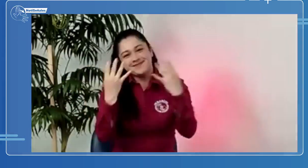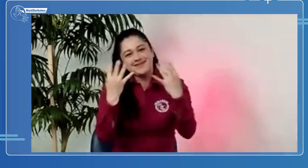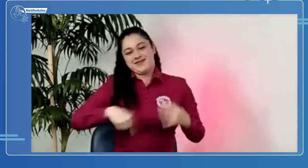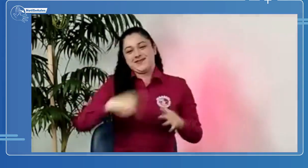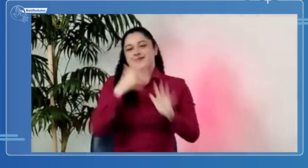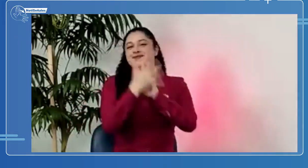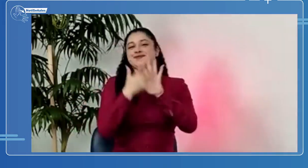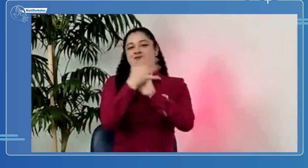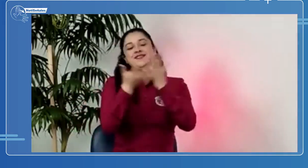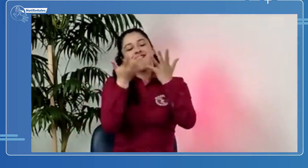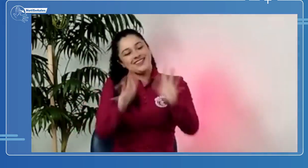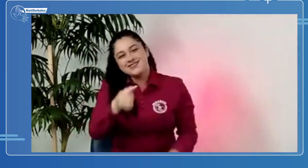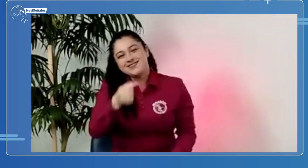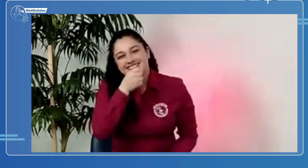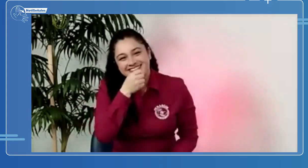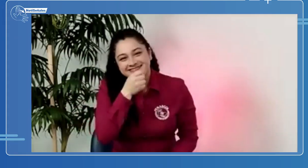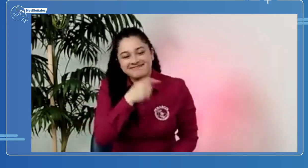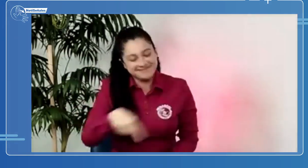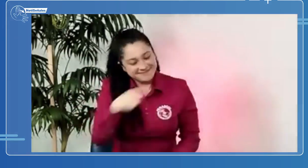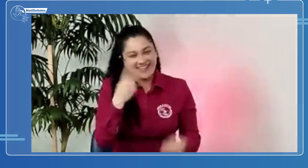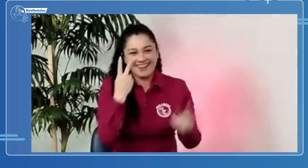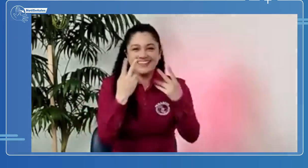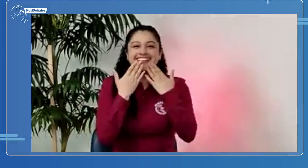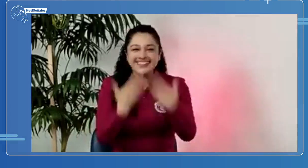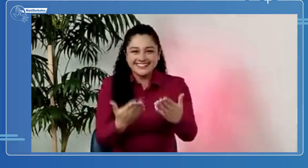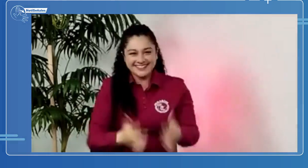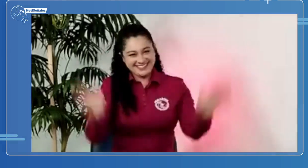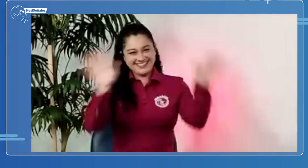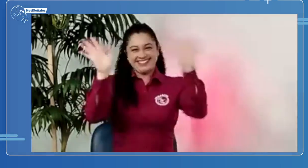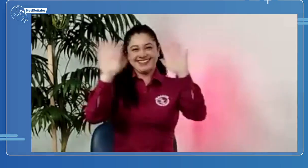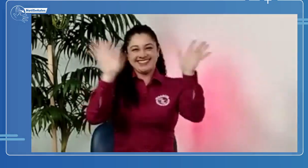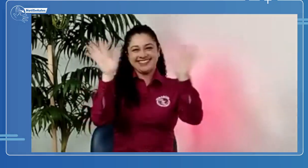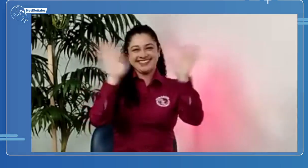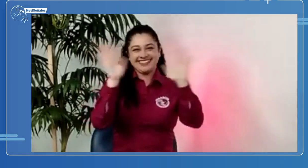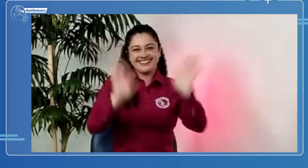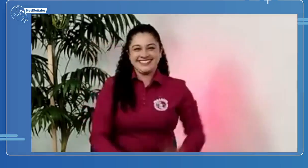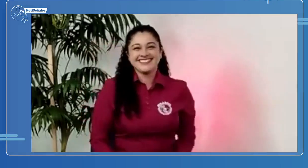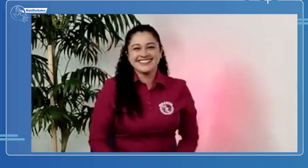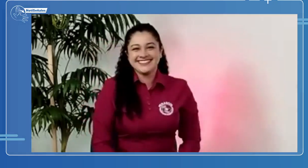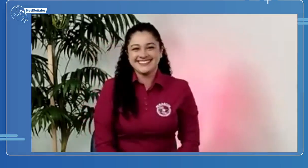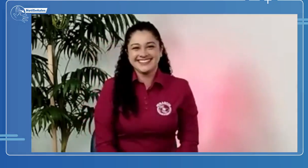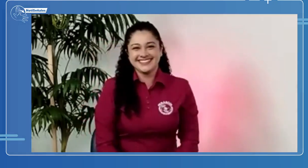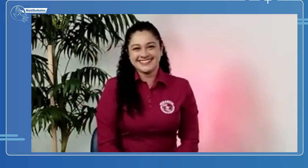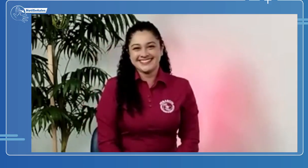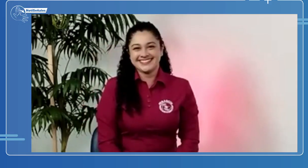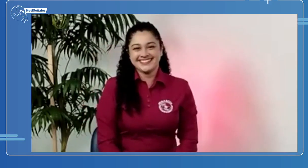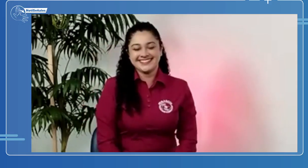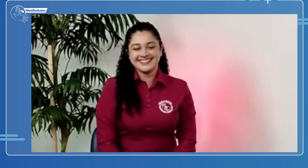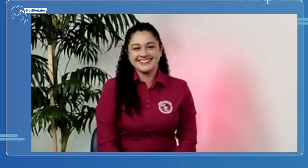gracias a ustedes por vernos aquí en Notiseñales, llegó a su fin y gracias por vernos, hasta luego. Chao.